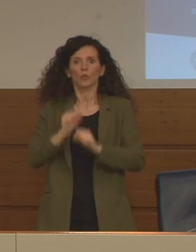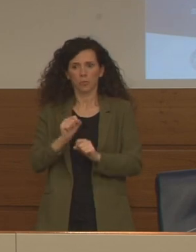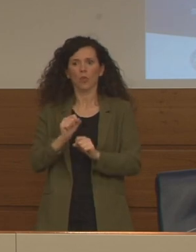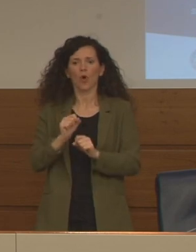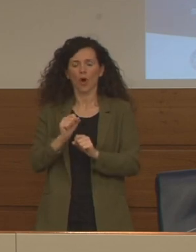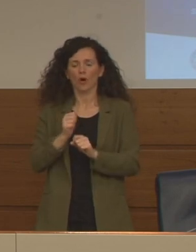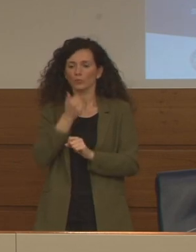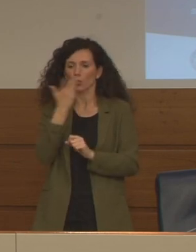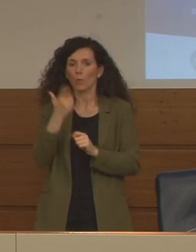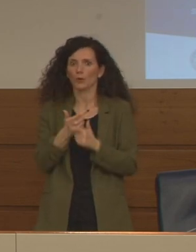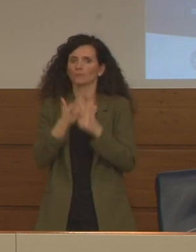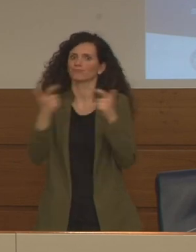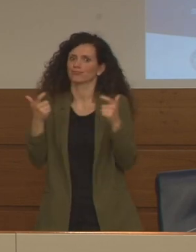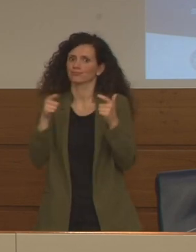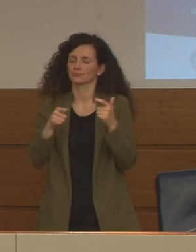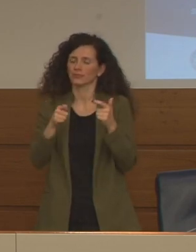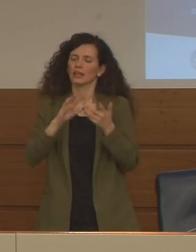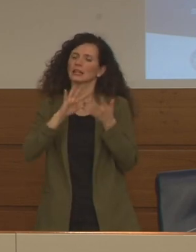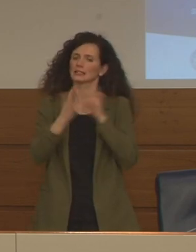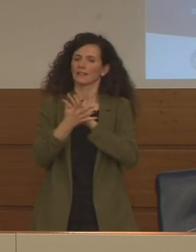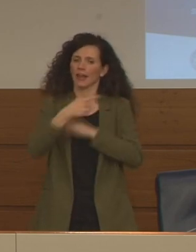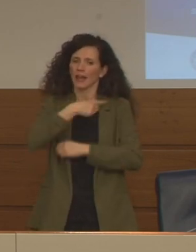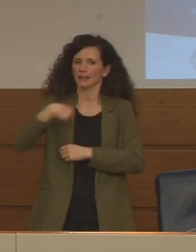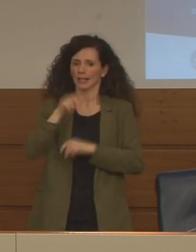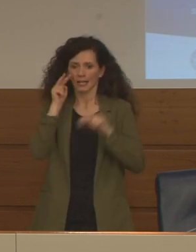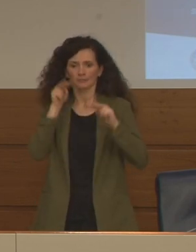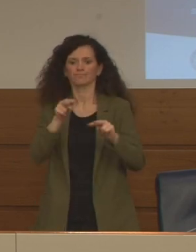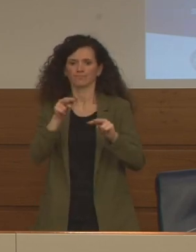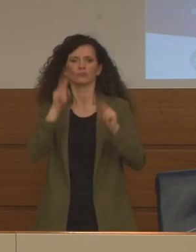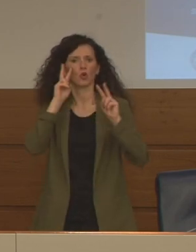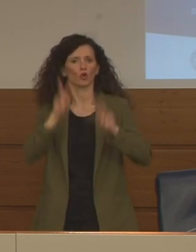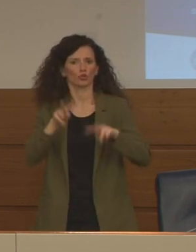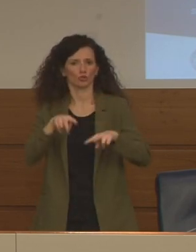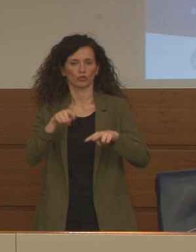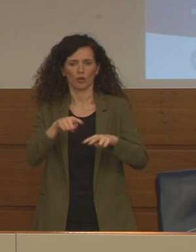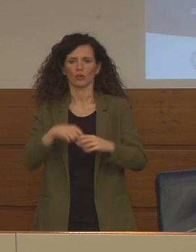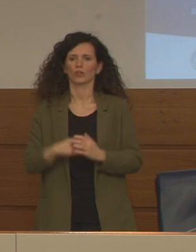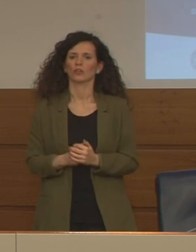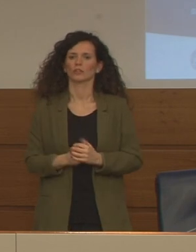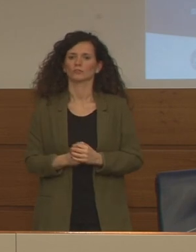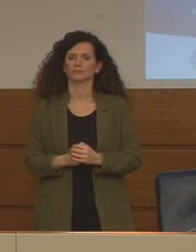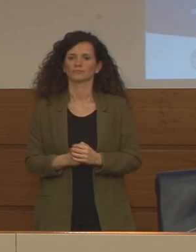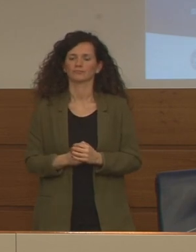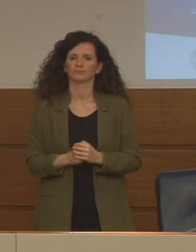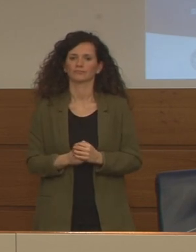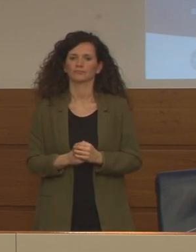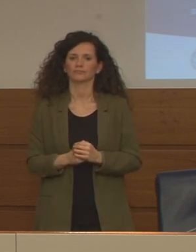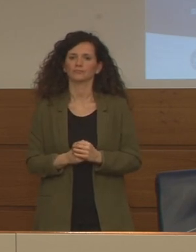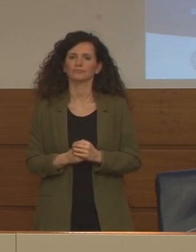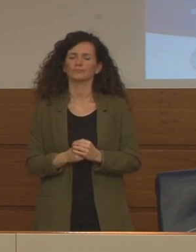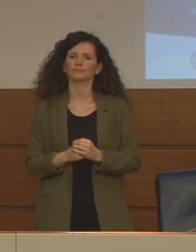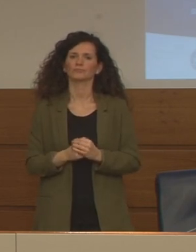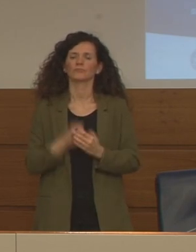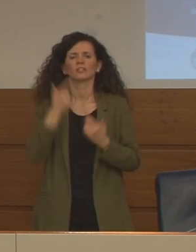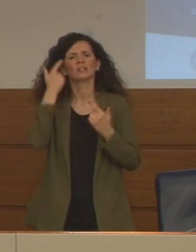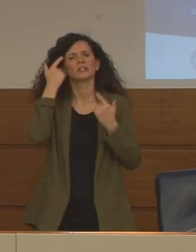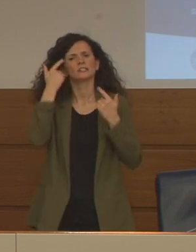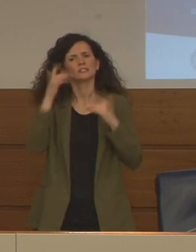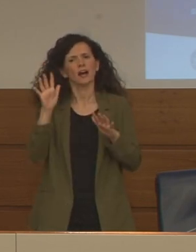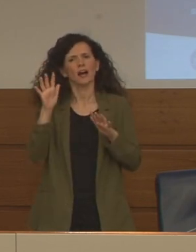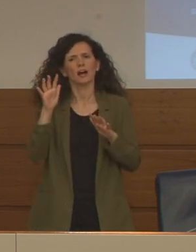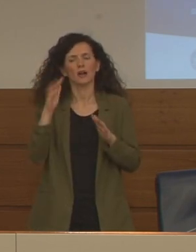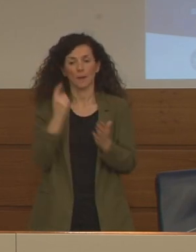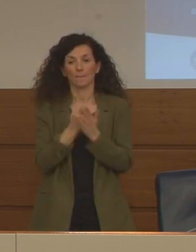e questo diventa nestlè un aspetto estremamente importante sappiamo anche che è molto importante avere in mente